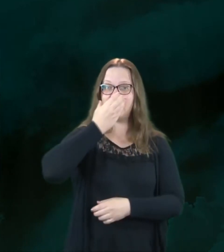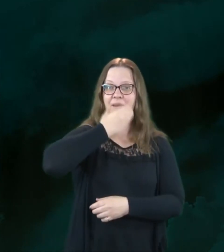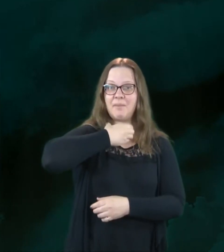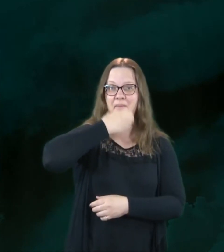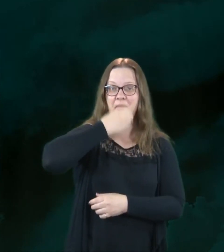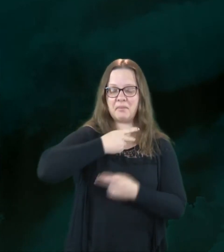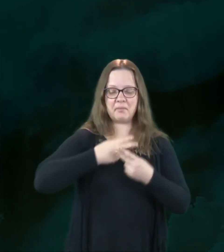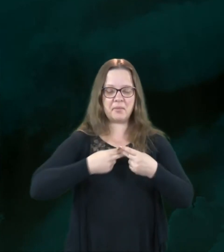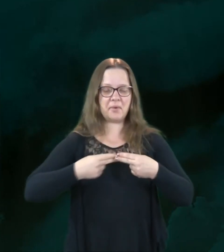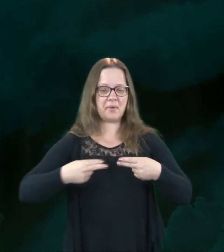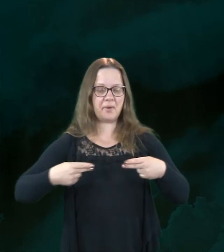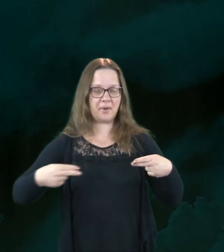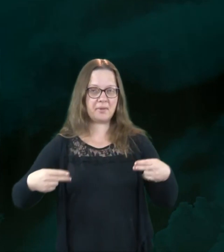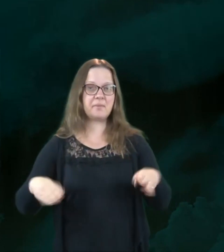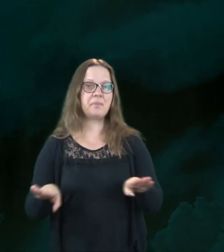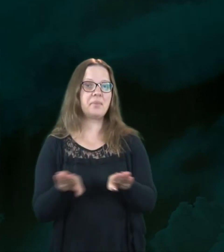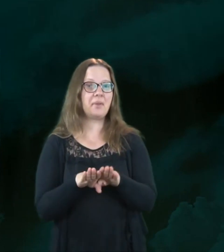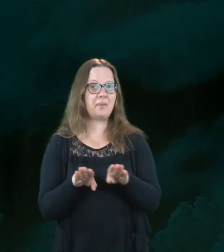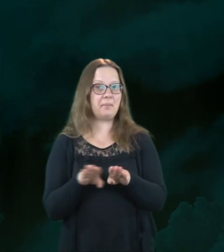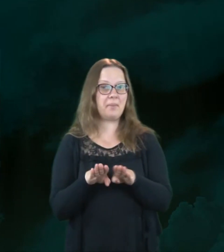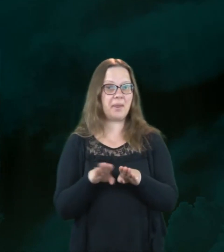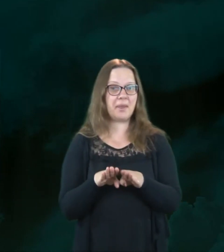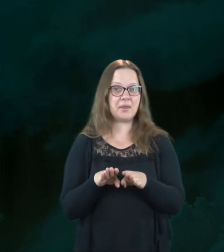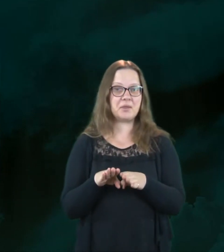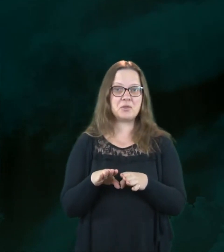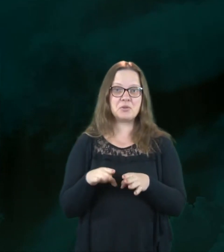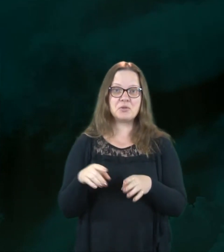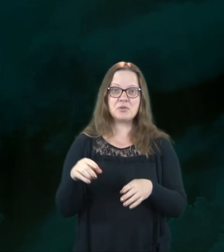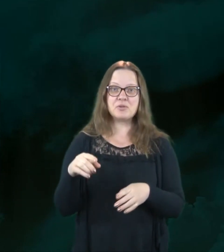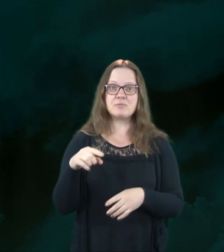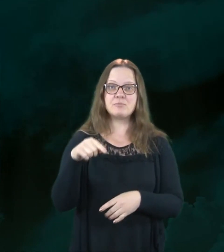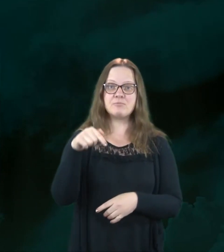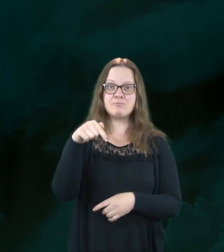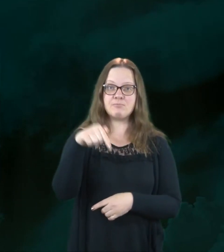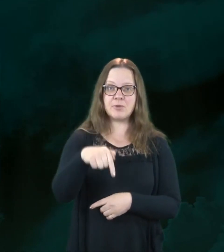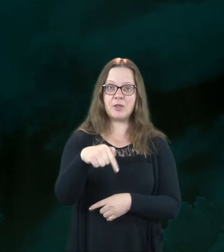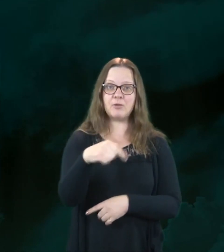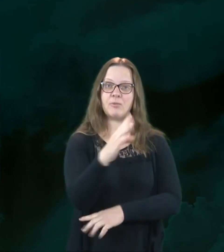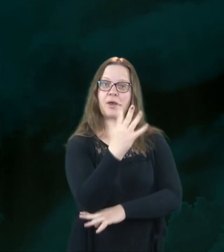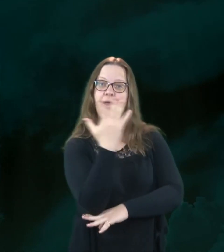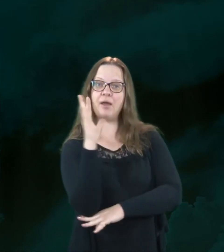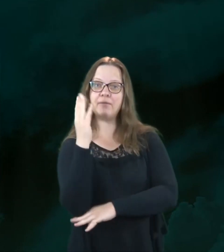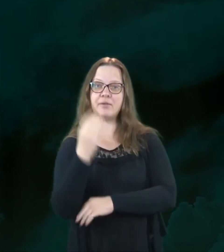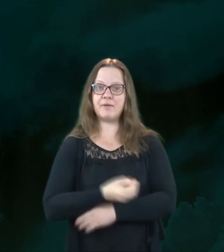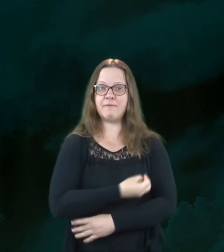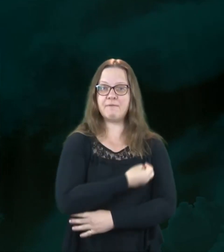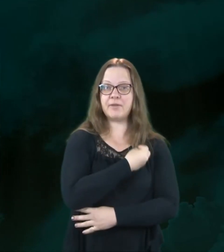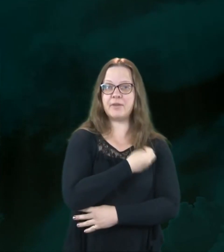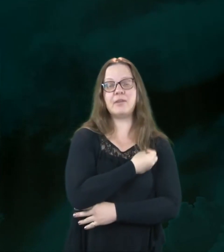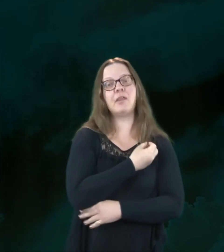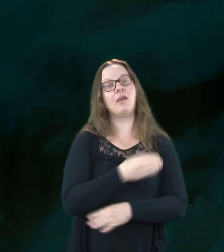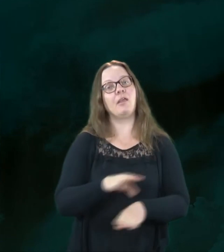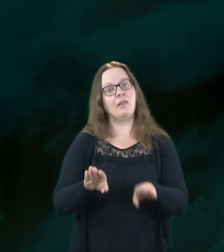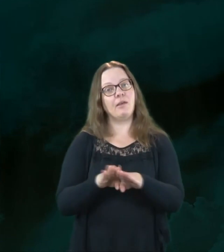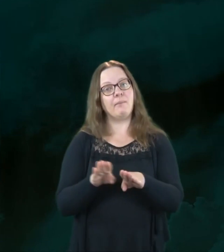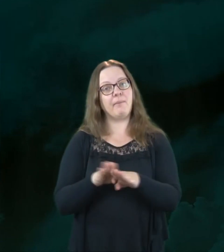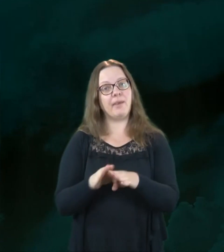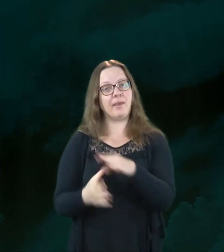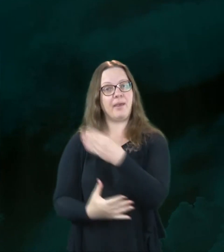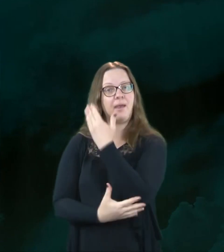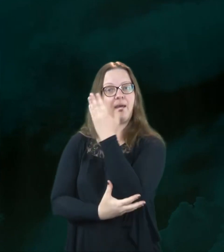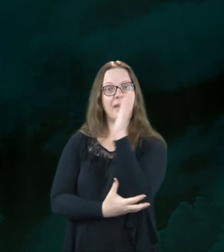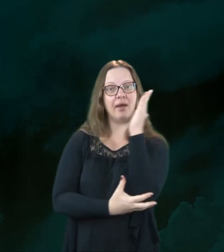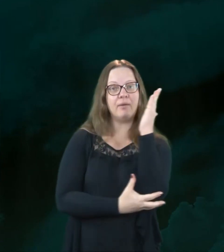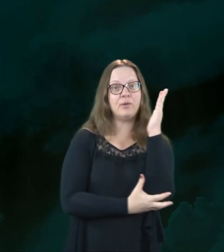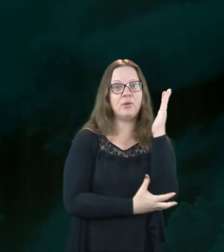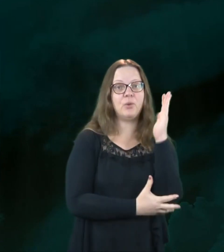do jardim, e a árvore do conhecimento do bem e do mal. Primeiro eu quero fazer um adendo aqui para mostrar para vocês uma